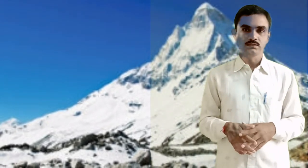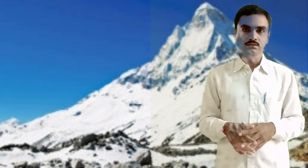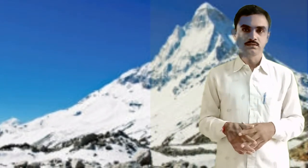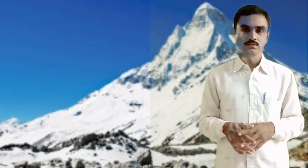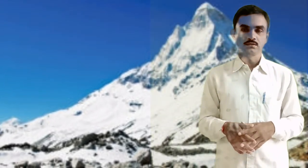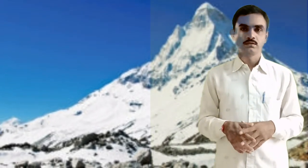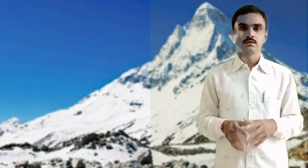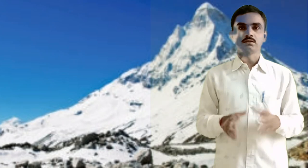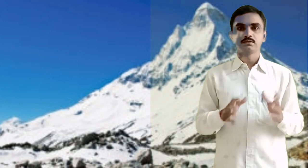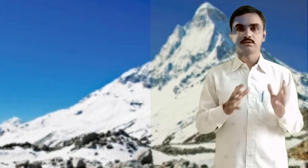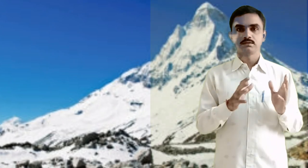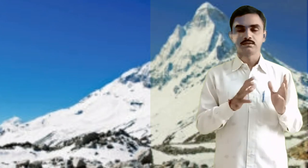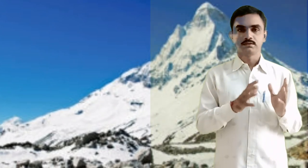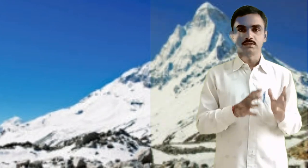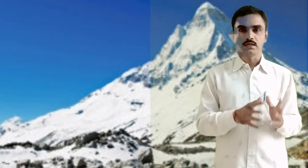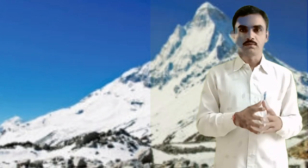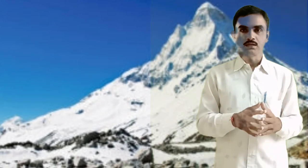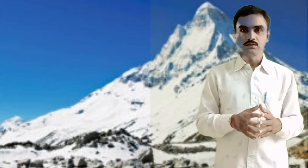करवानी छे।